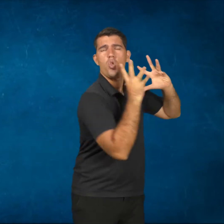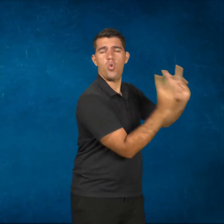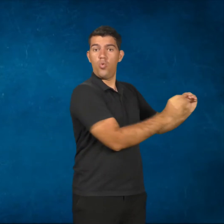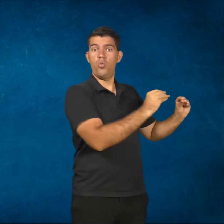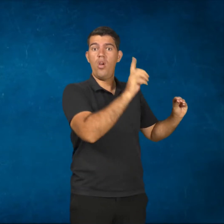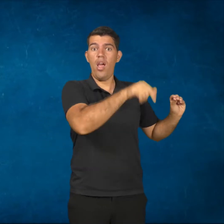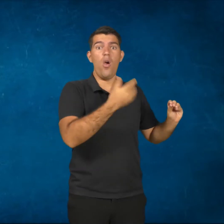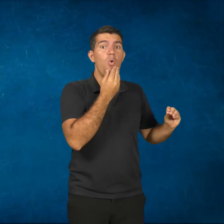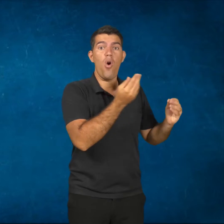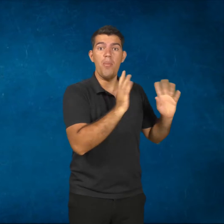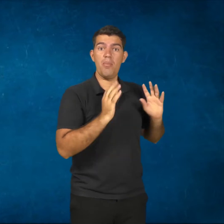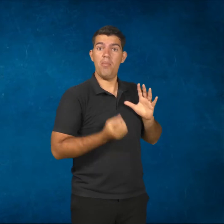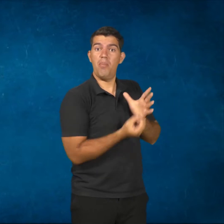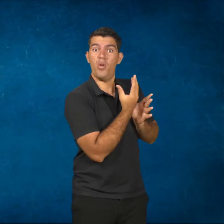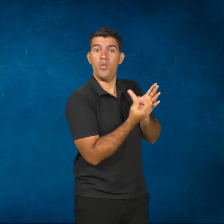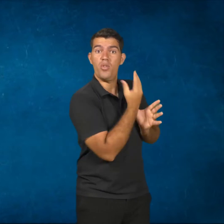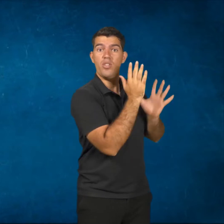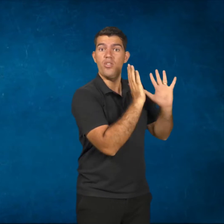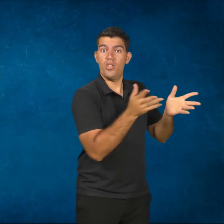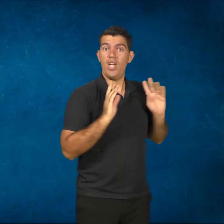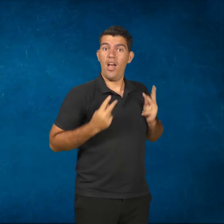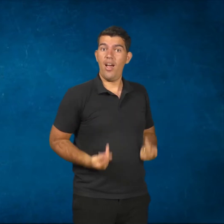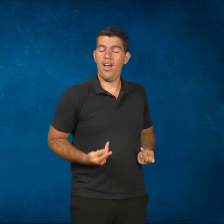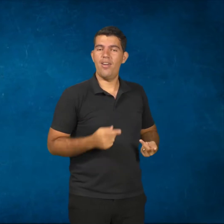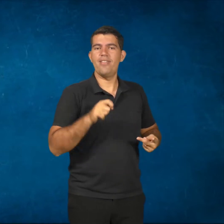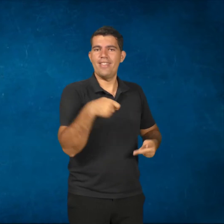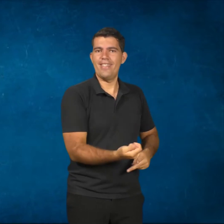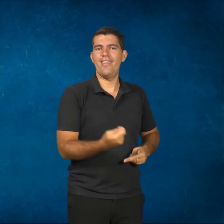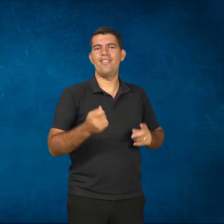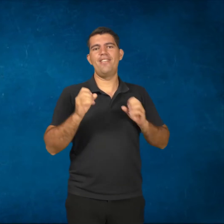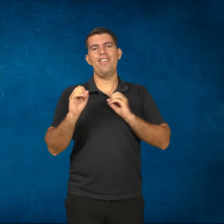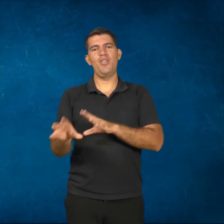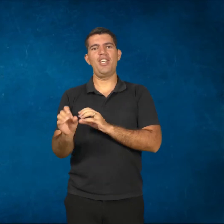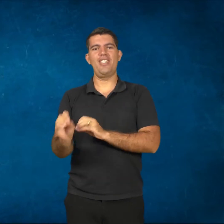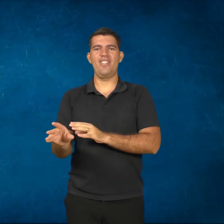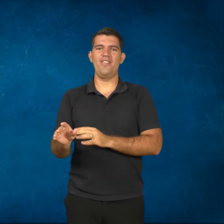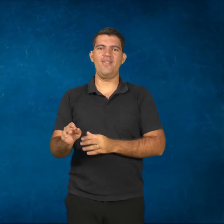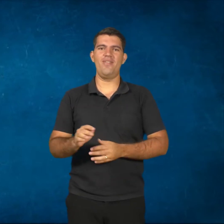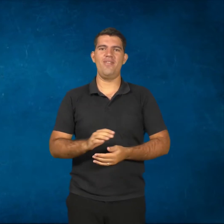isso que o homem produziu. Isto é educação.